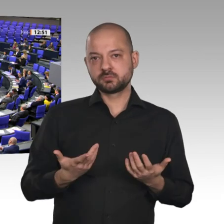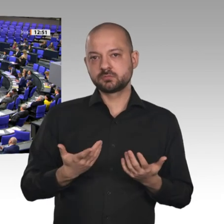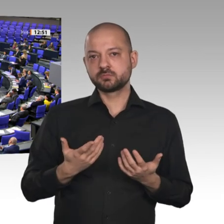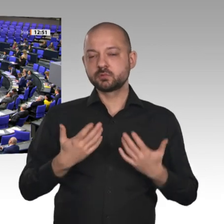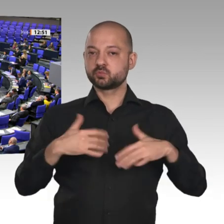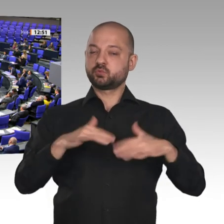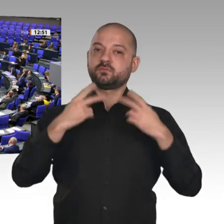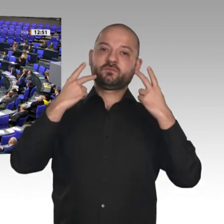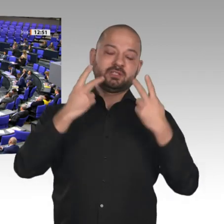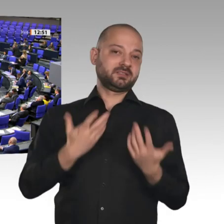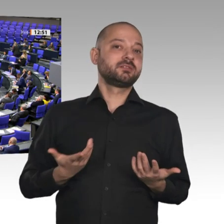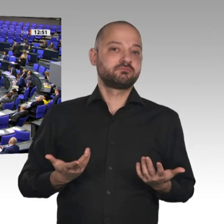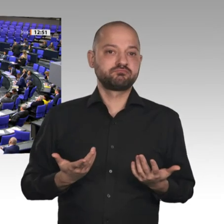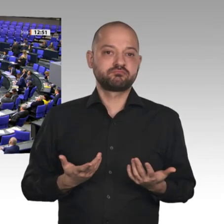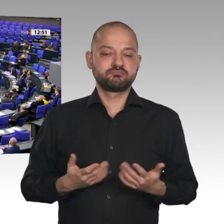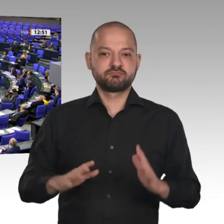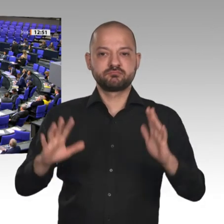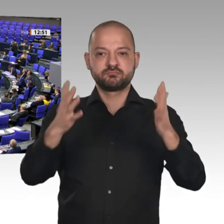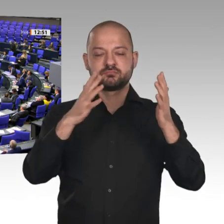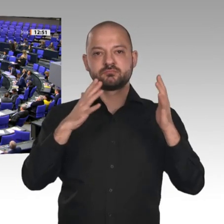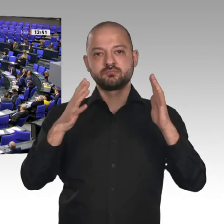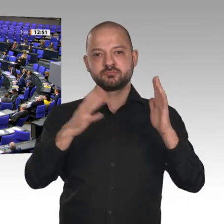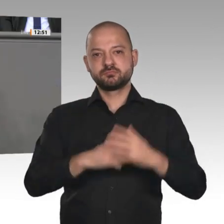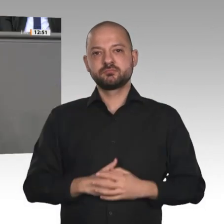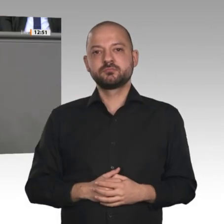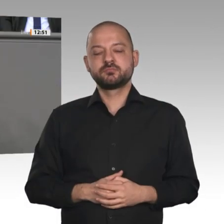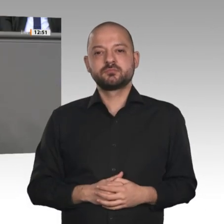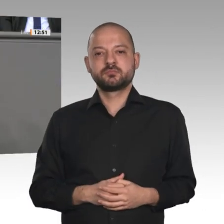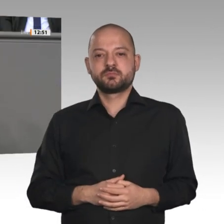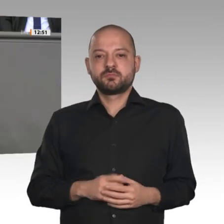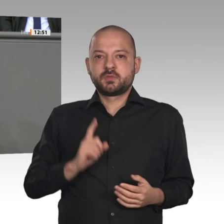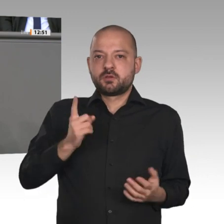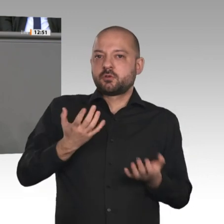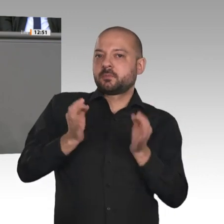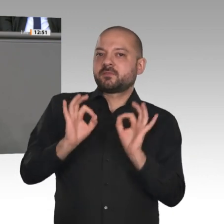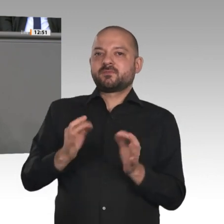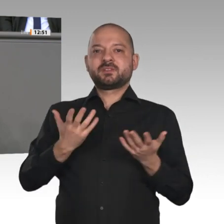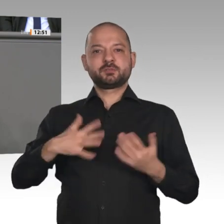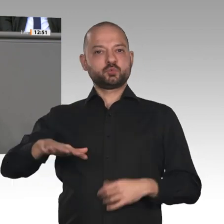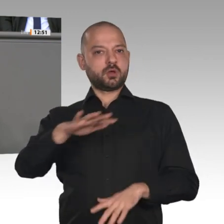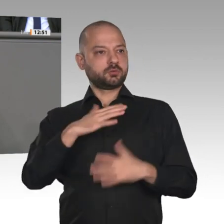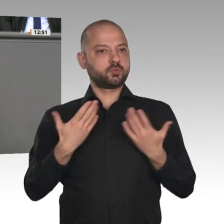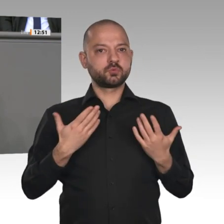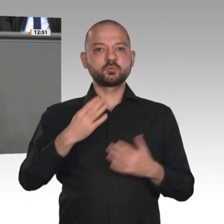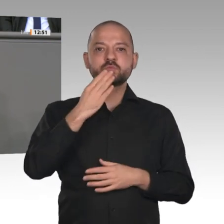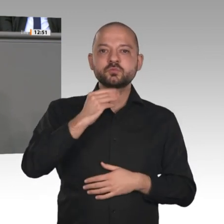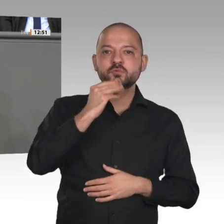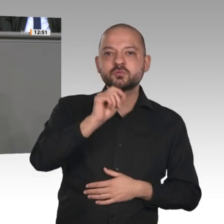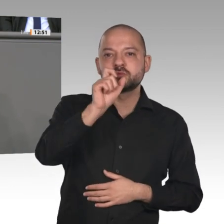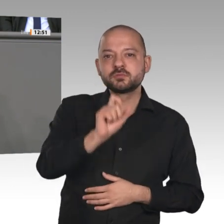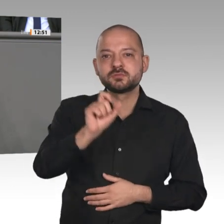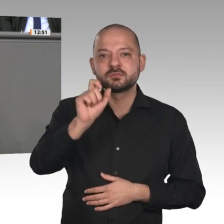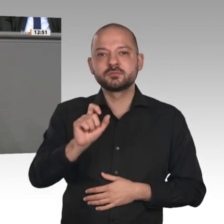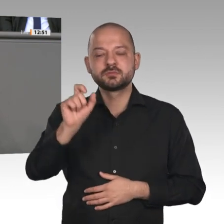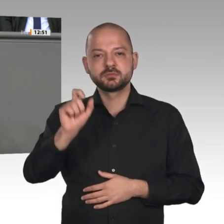Gerade in einer Situation auch, in dem Jüdinnen und Juden hier in diesem Land zwar nicht auf gepackten Koffern sitzen,